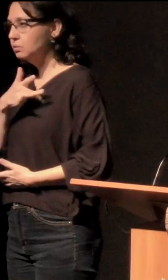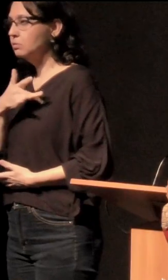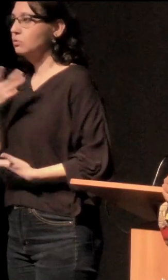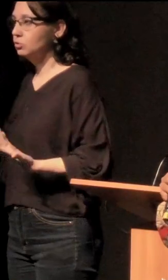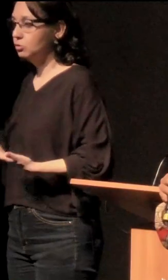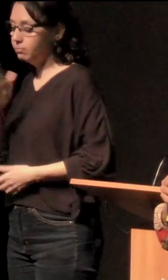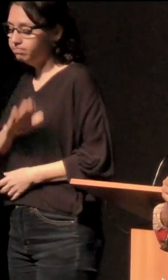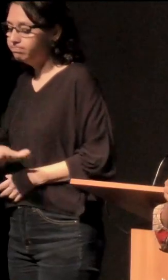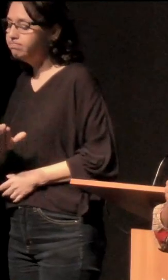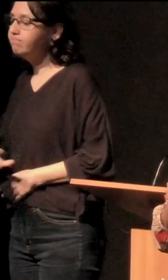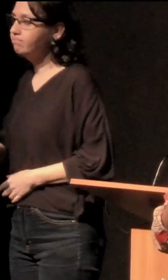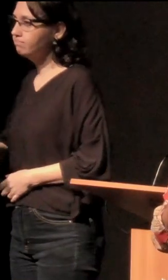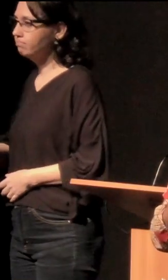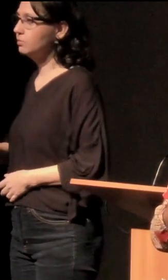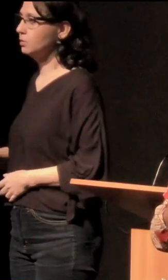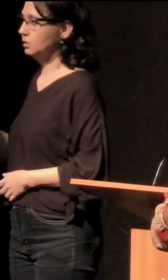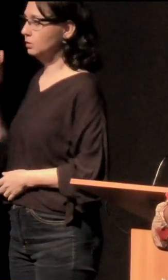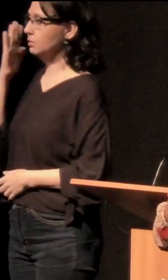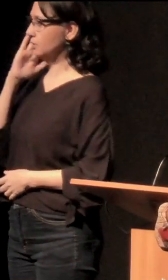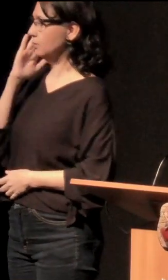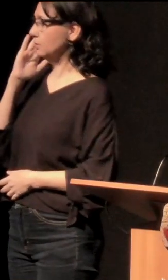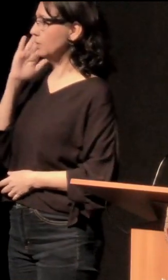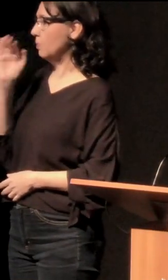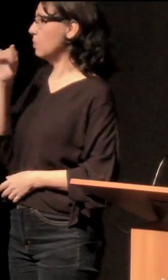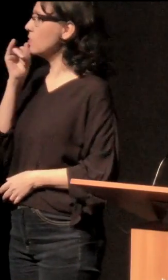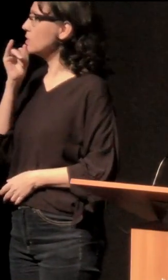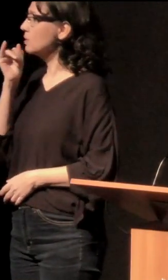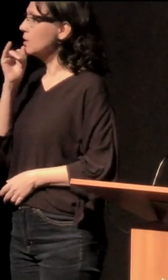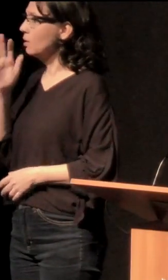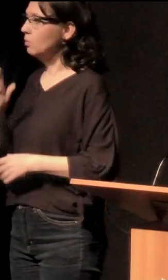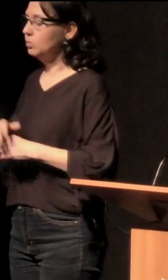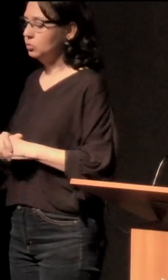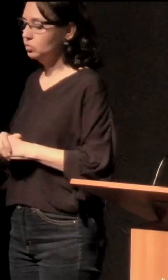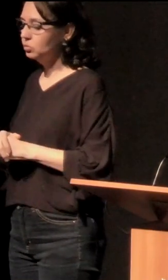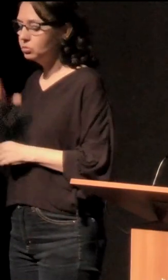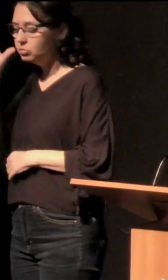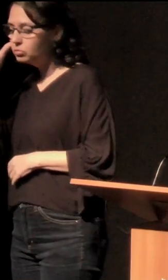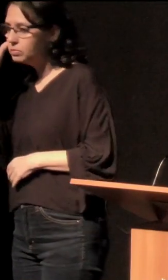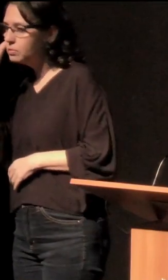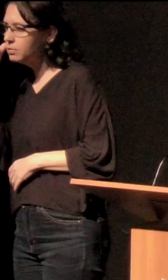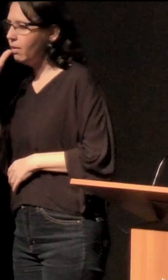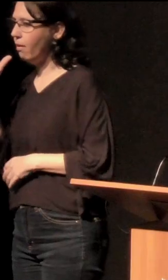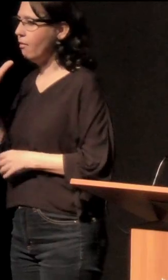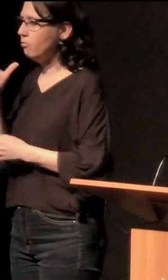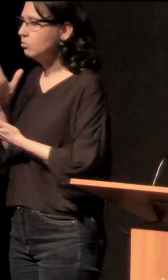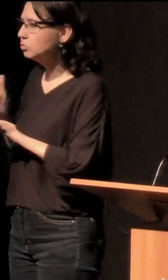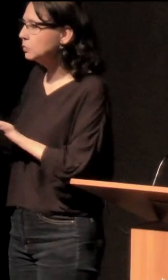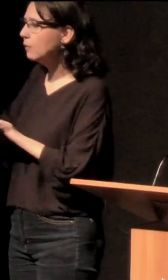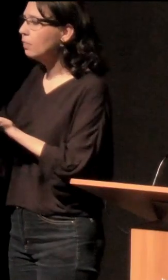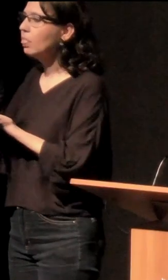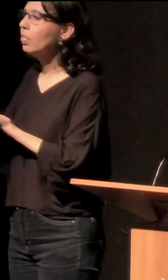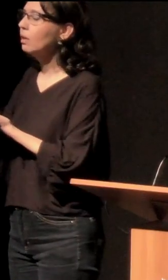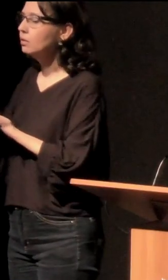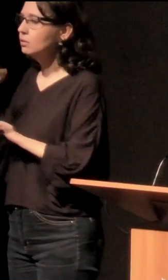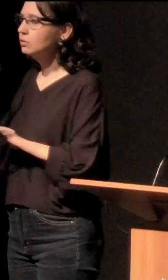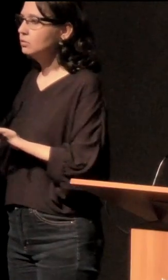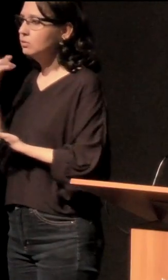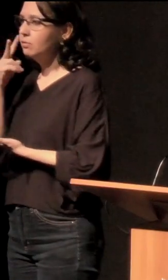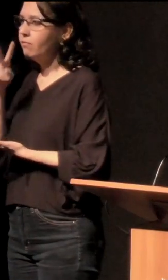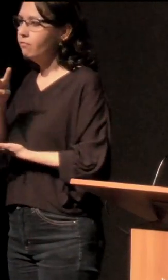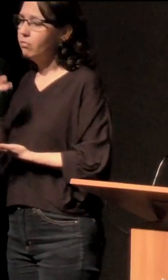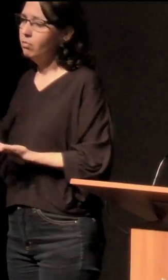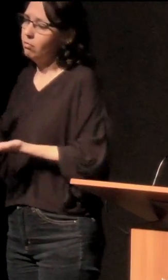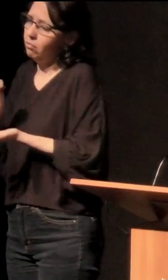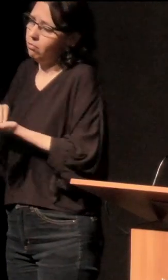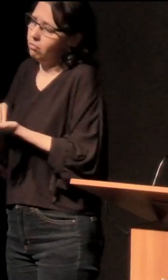a gente sabe o porquê né quando a gente vai olhar as dados e olha para a questão da insegurança